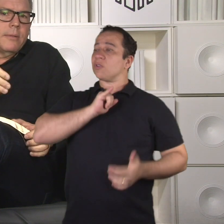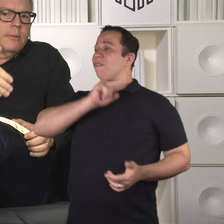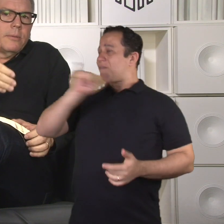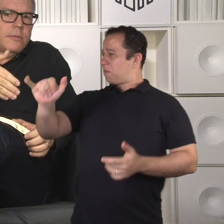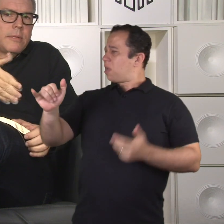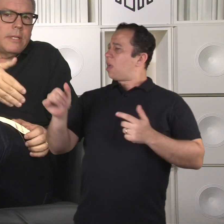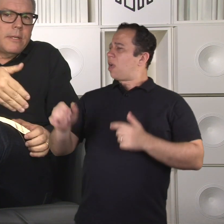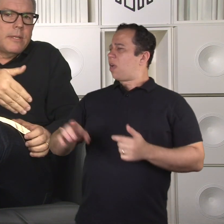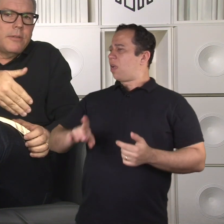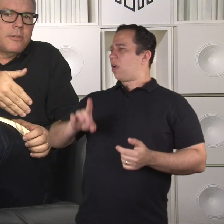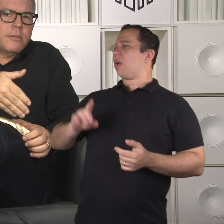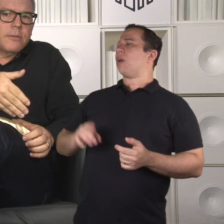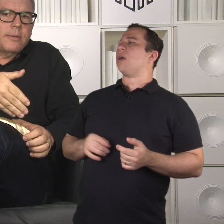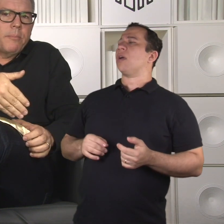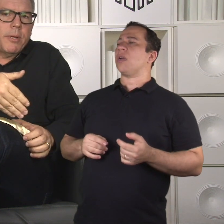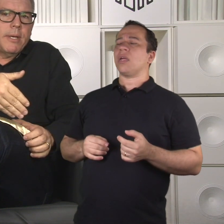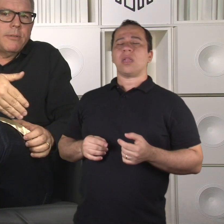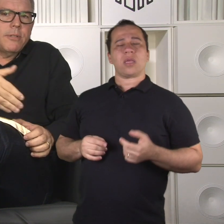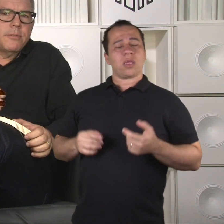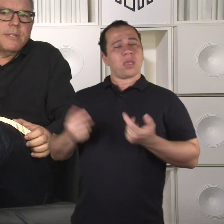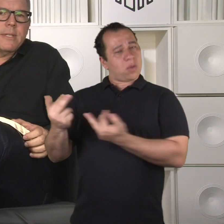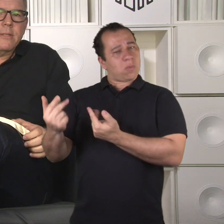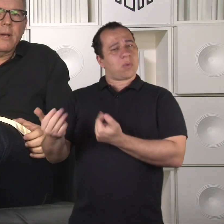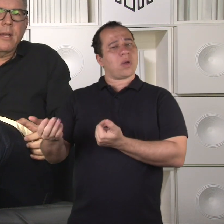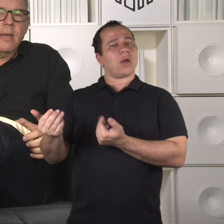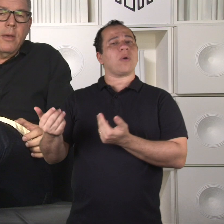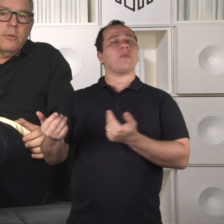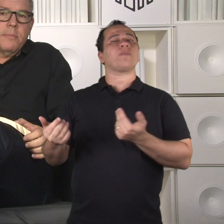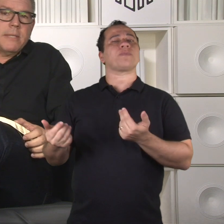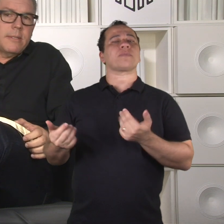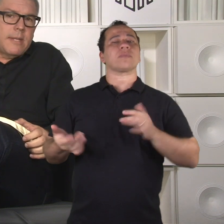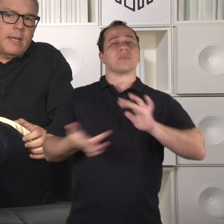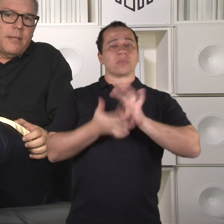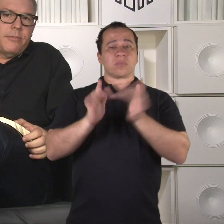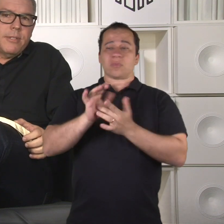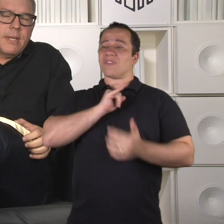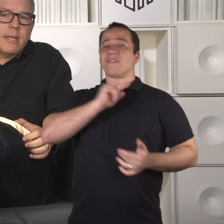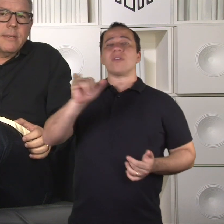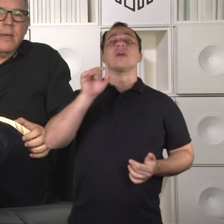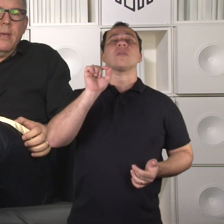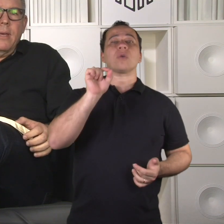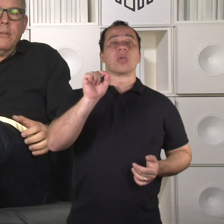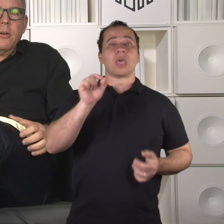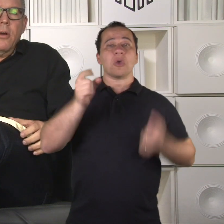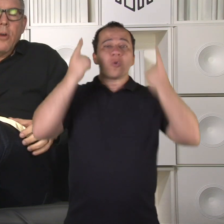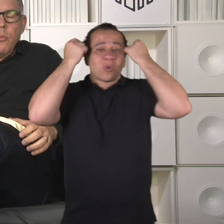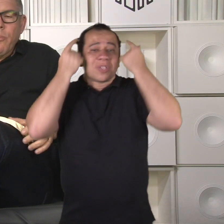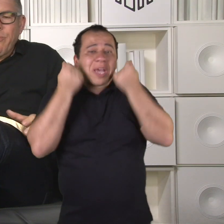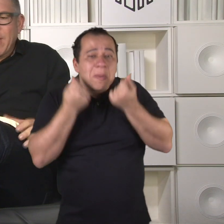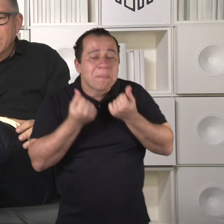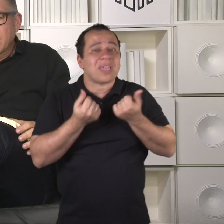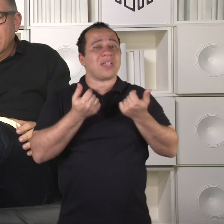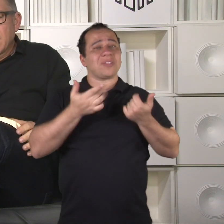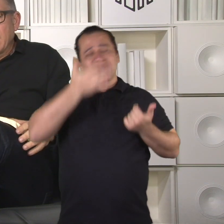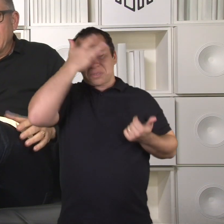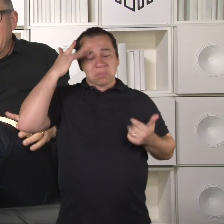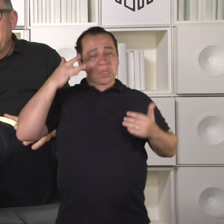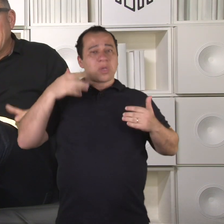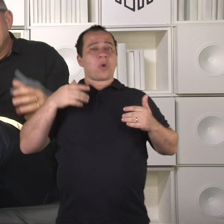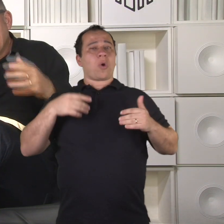paralelo nos líderes religiosos contemporâneos. Jesus diz assim, olha, os mestres da lei de vocês, eles colocam um